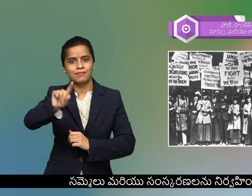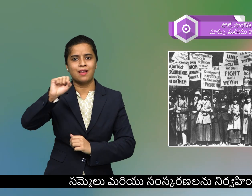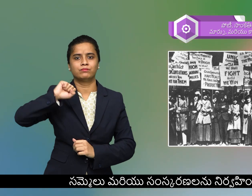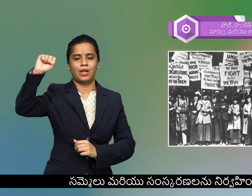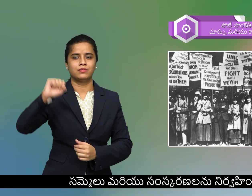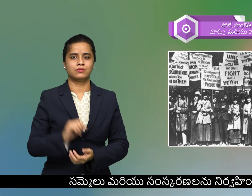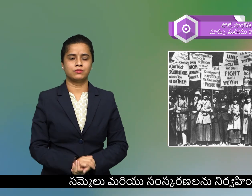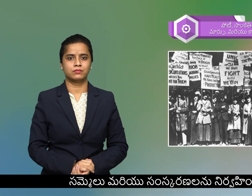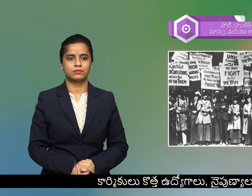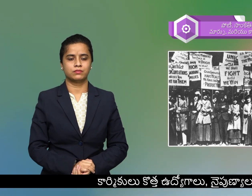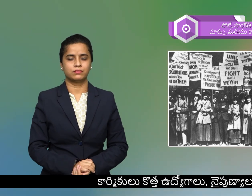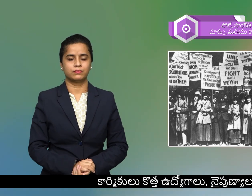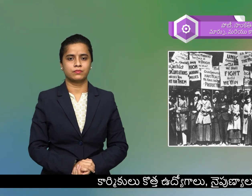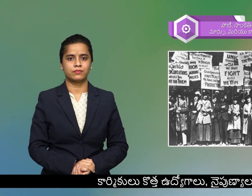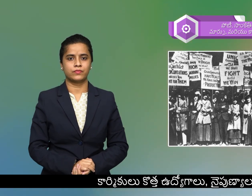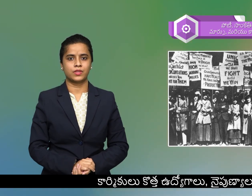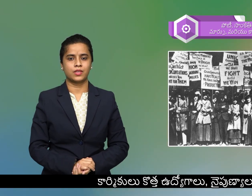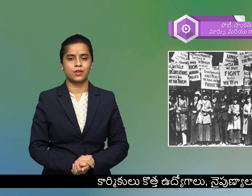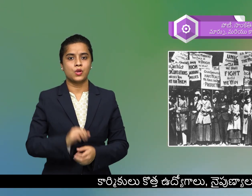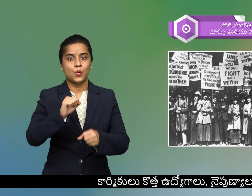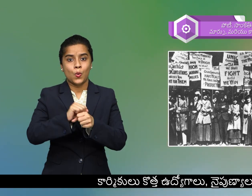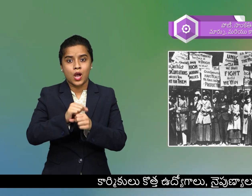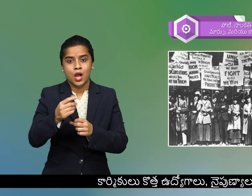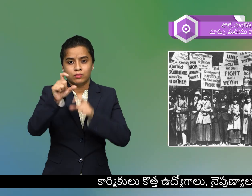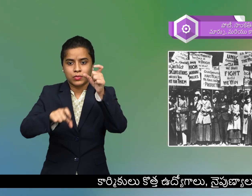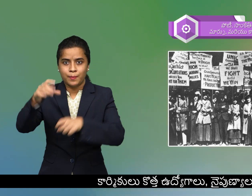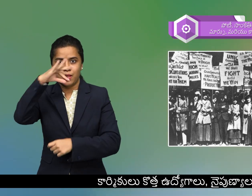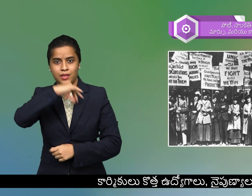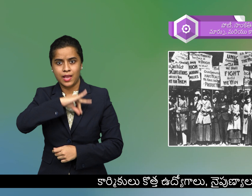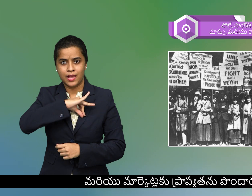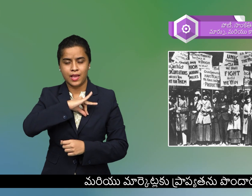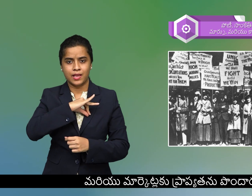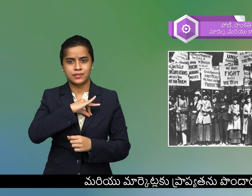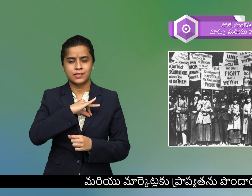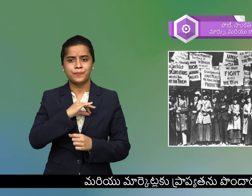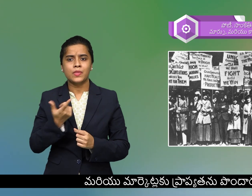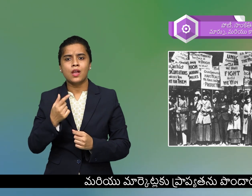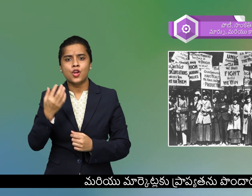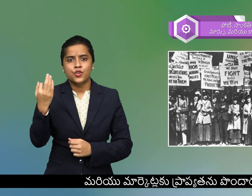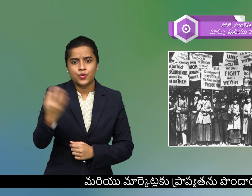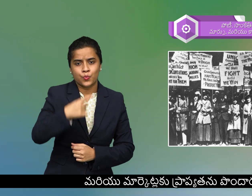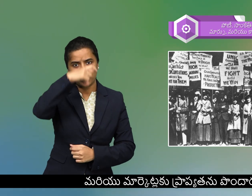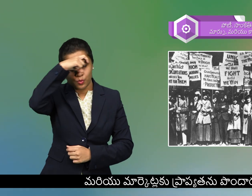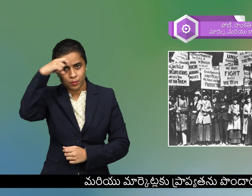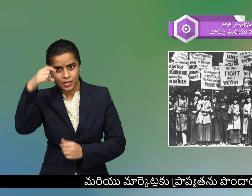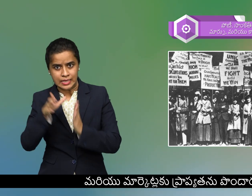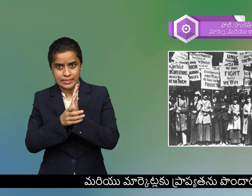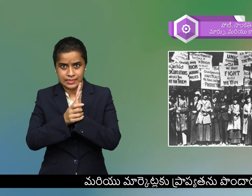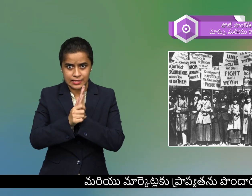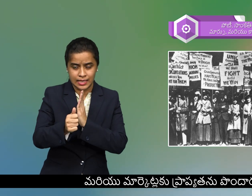నిర్వహించారు. కార్మికులు కొత్త ఉద్యోగాలు, నైపుణ్యాలు మరియు మార్కెట్లకు ప్రాప్యతను